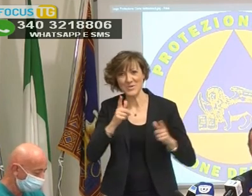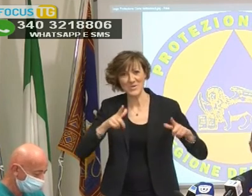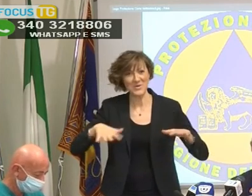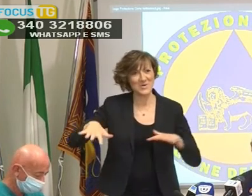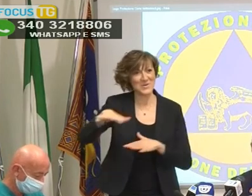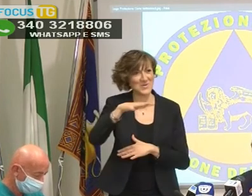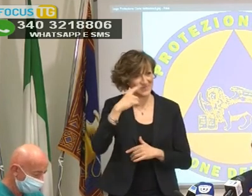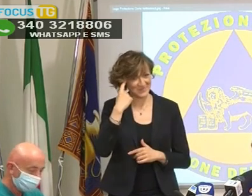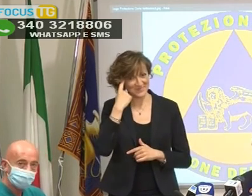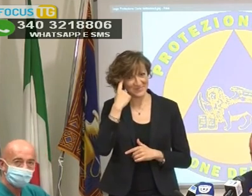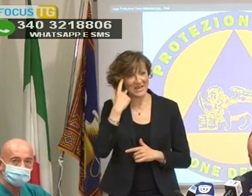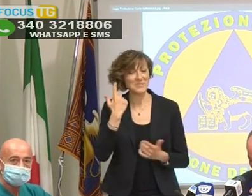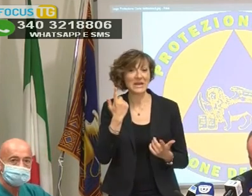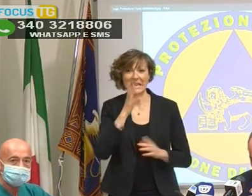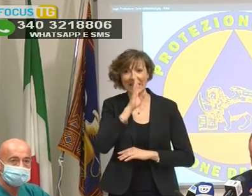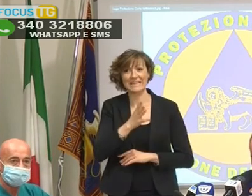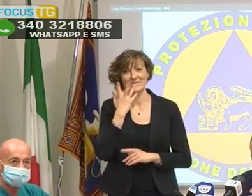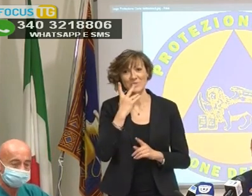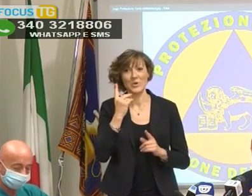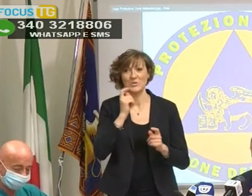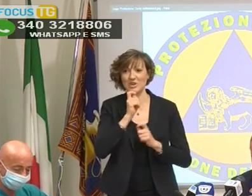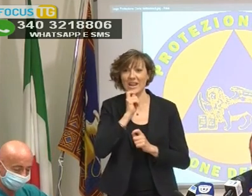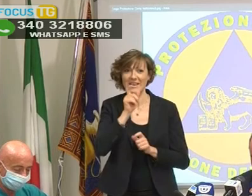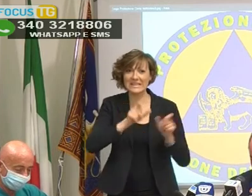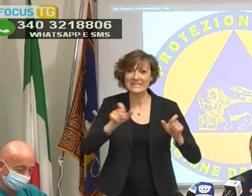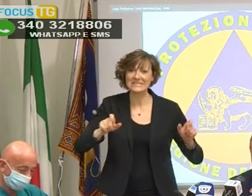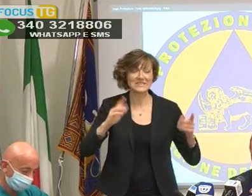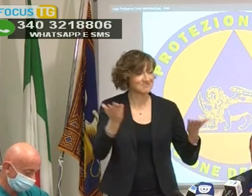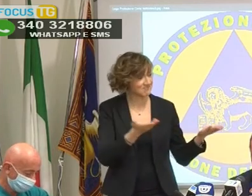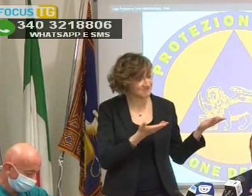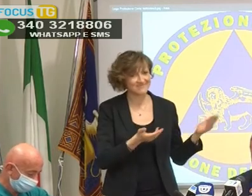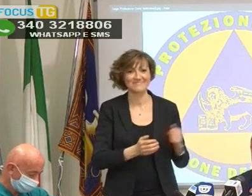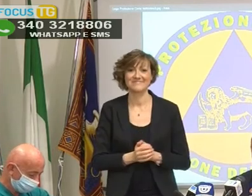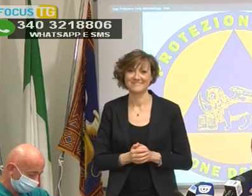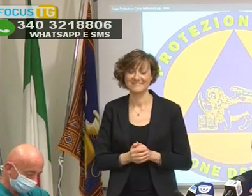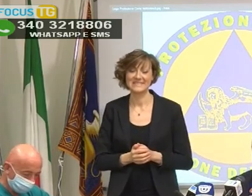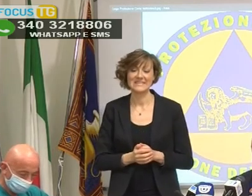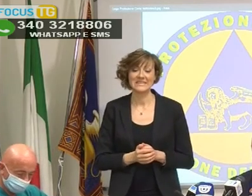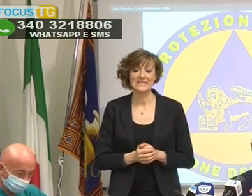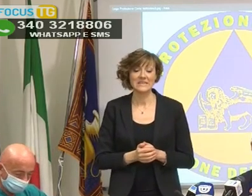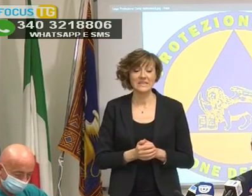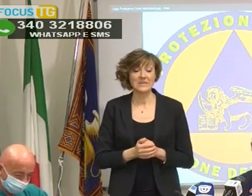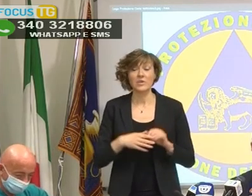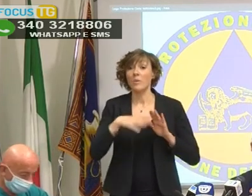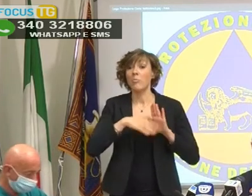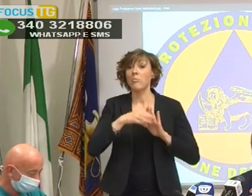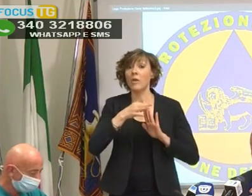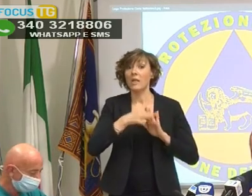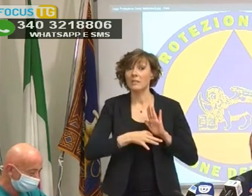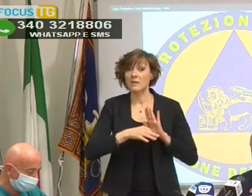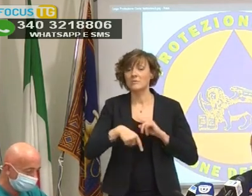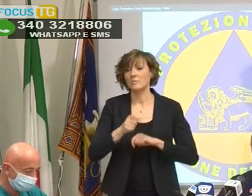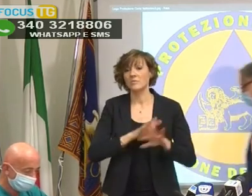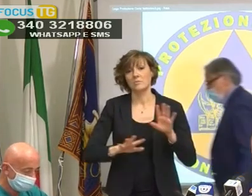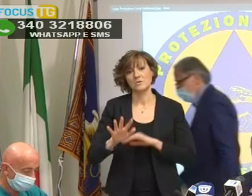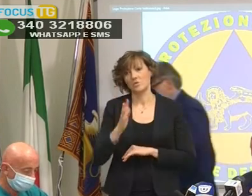esatto, no, magari una roba in diretta si potrebbe anche fare. Allora, darei il bollettino, poi due informazioni, cerchiamo